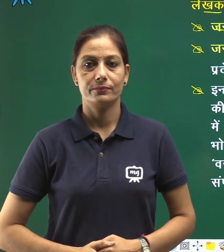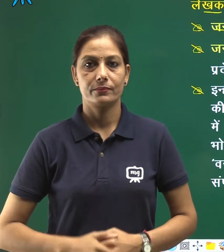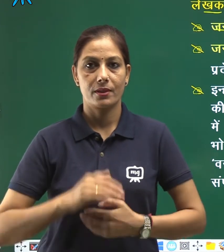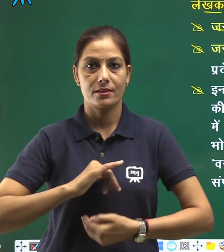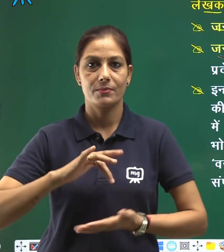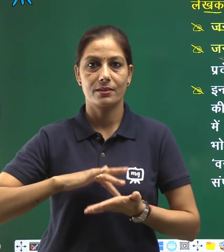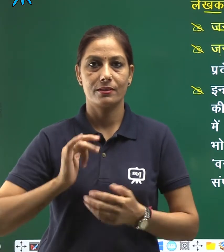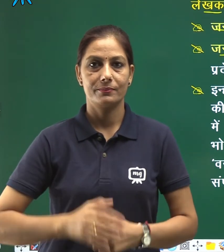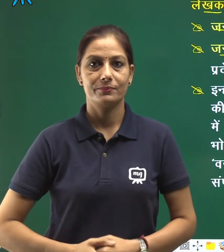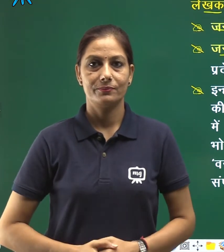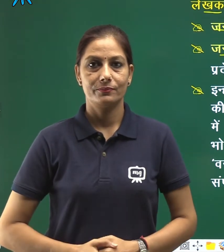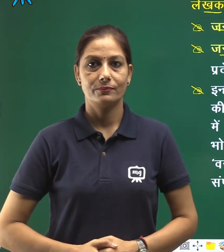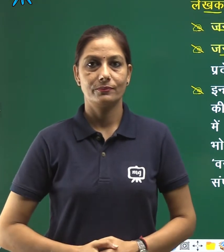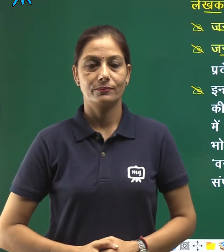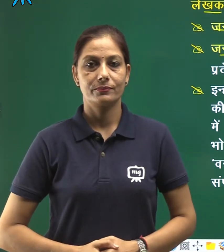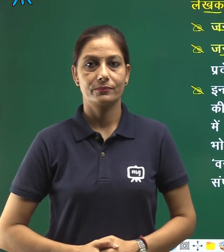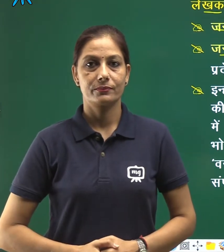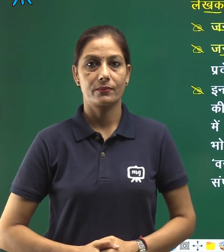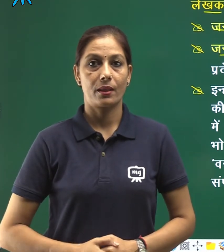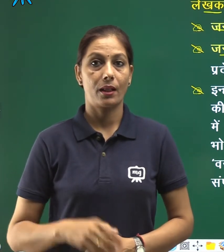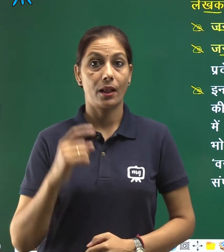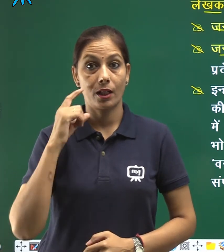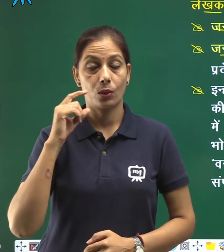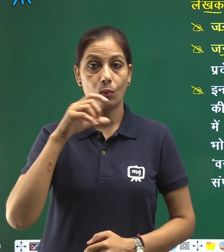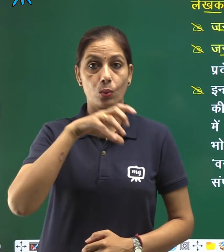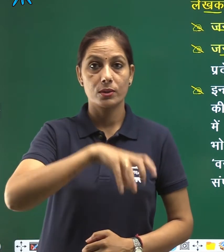जन्म स्थान इंदौर है,